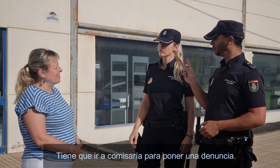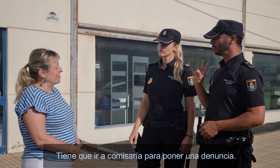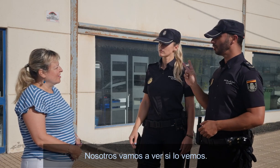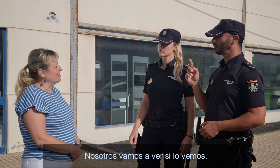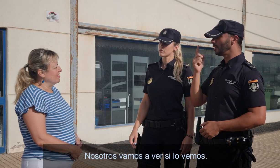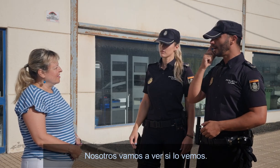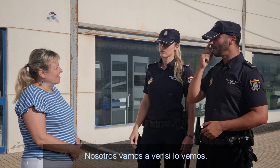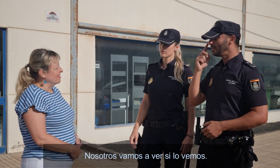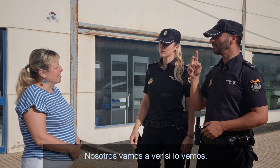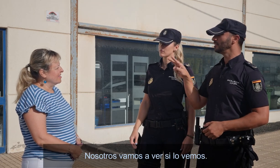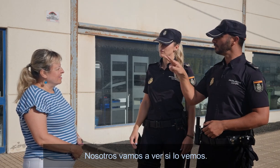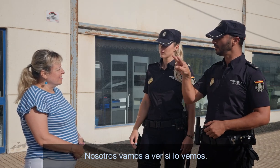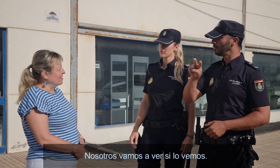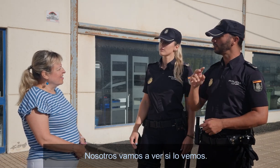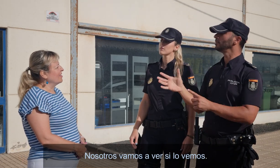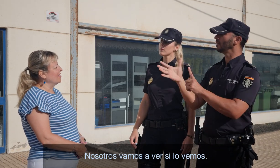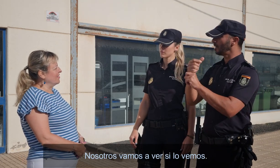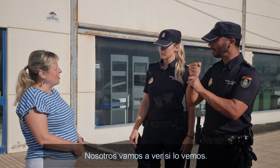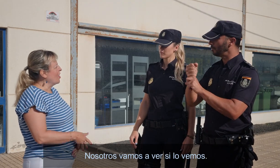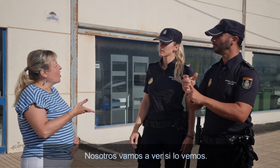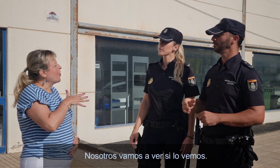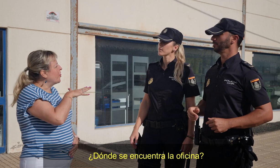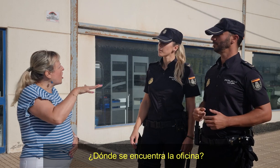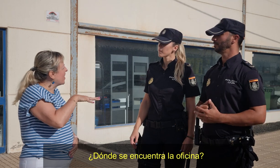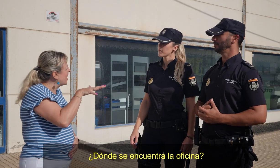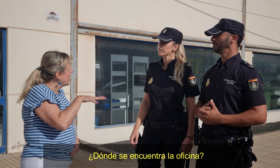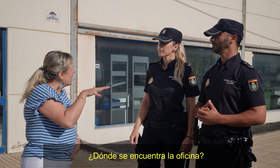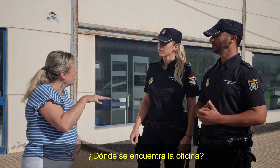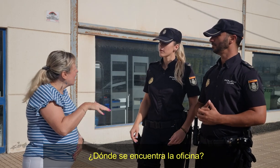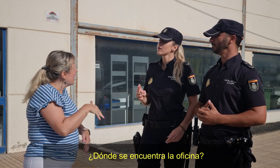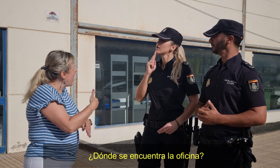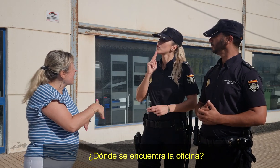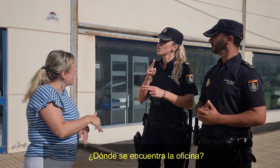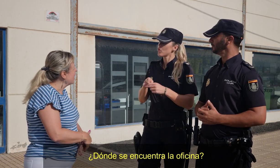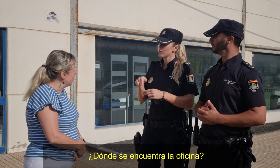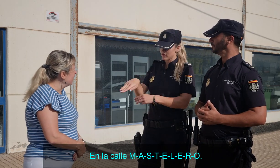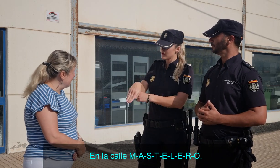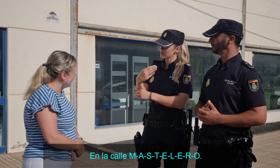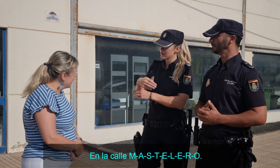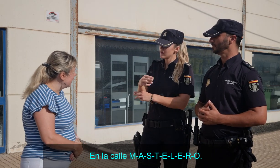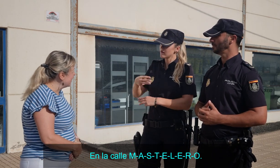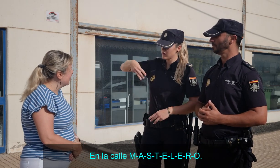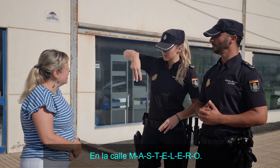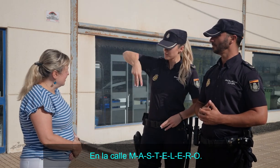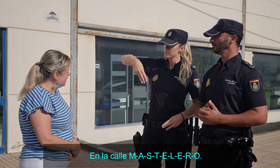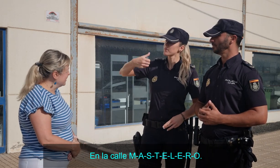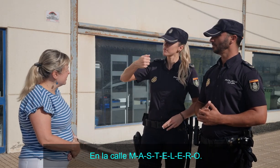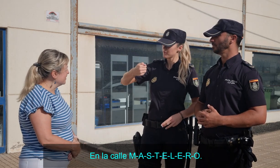Vamos a ver si lo vemos. Vale, ¿dónde se encuentra la oficina? En la calle Mastelero.